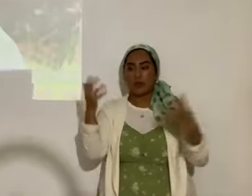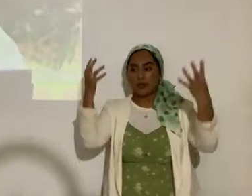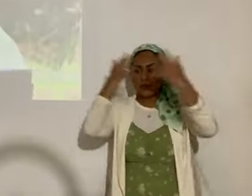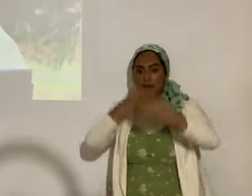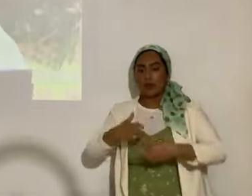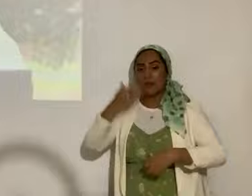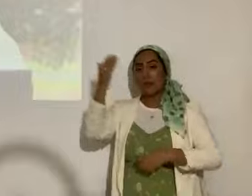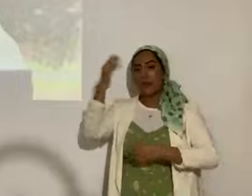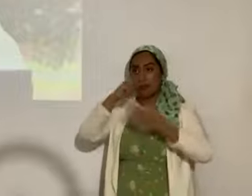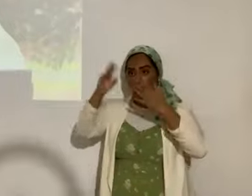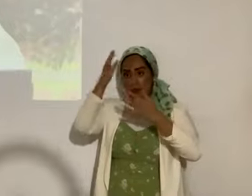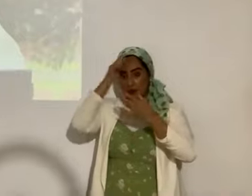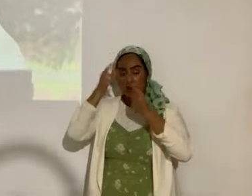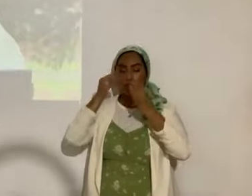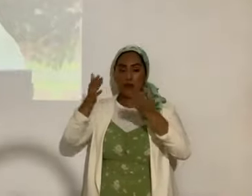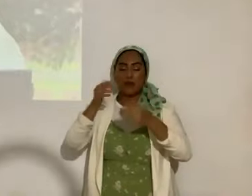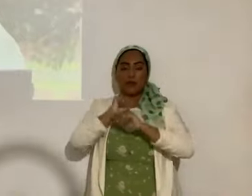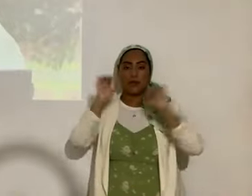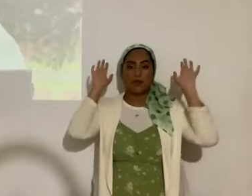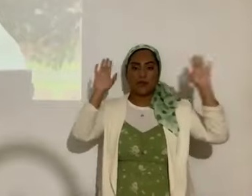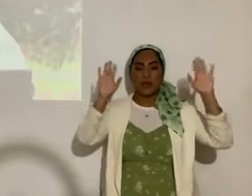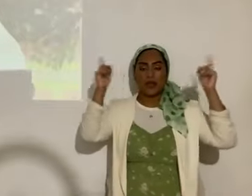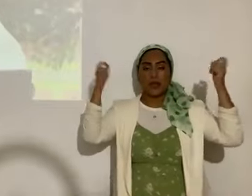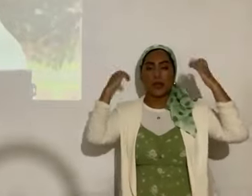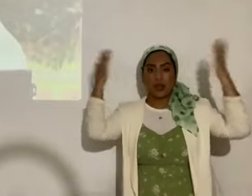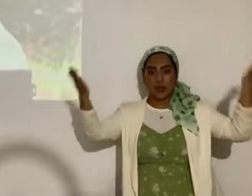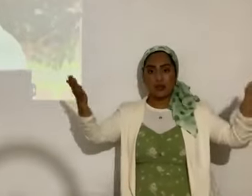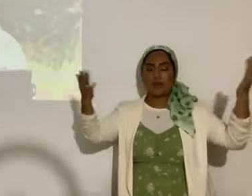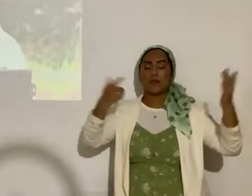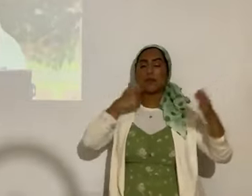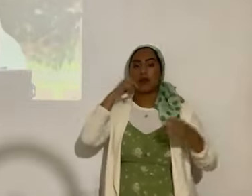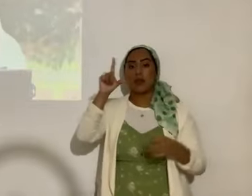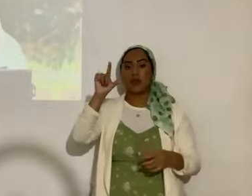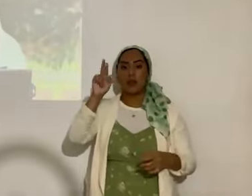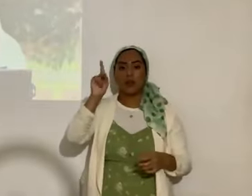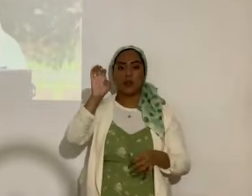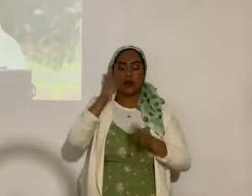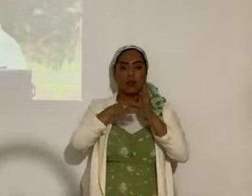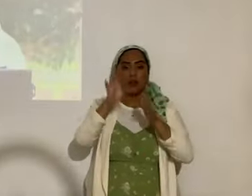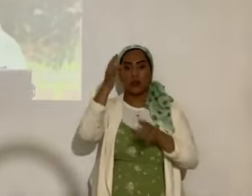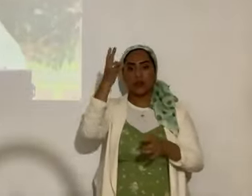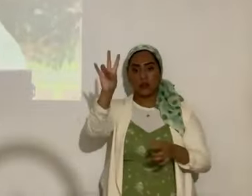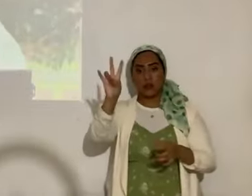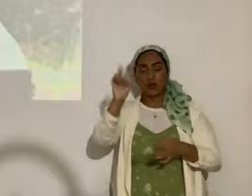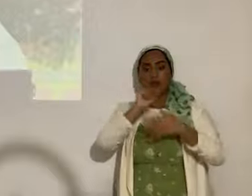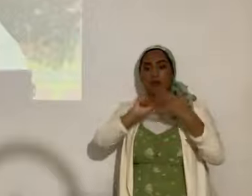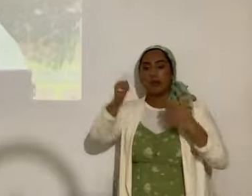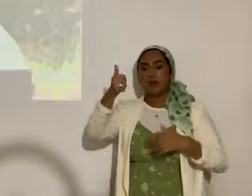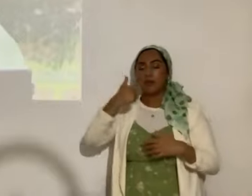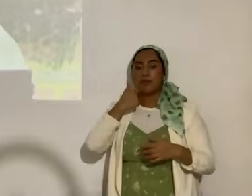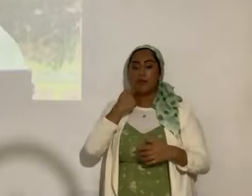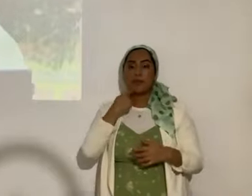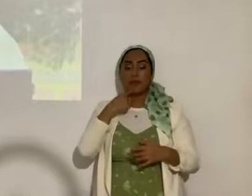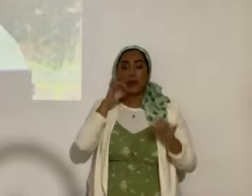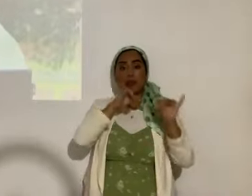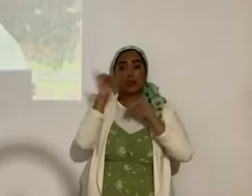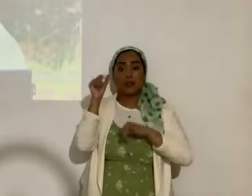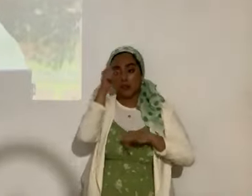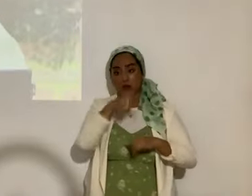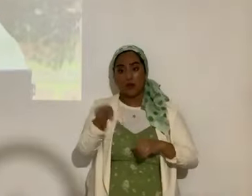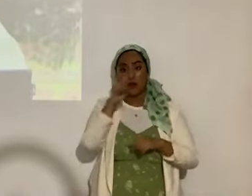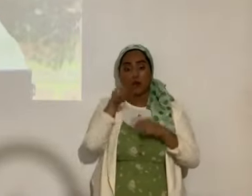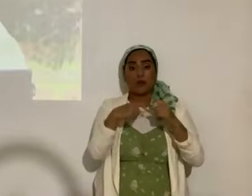y el Eterno es quien hace la obra Aleluya dice en Lucas 17 dice en el verso 10 dice así también